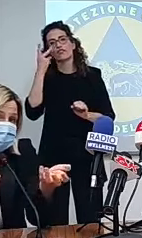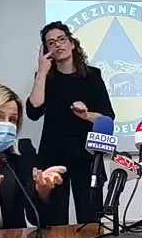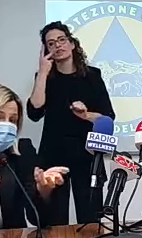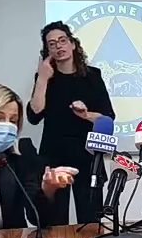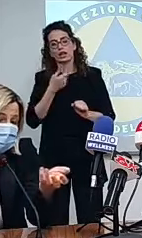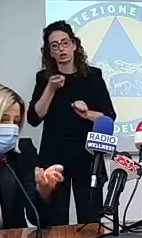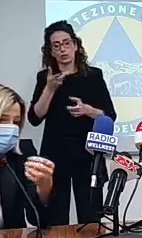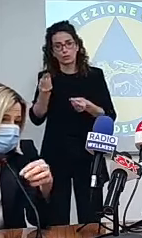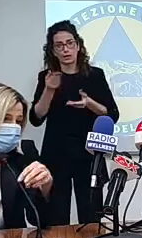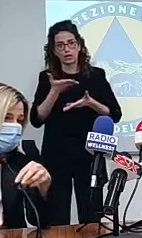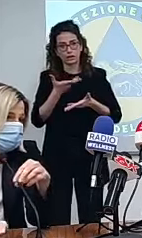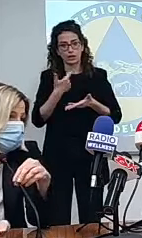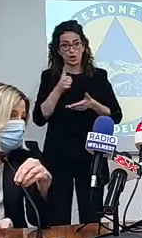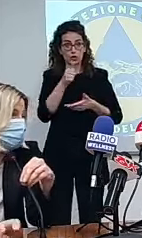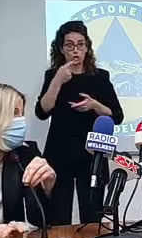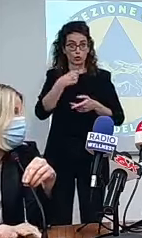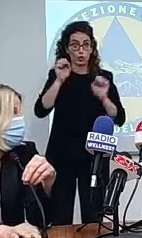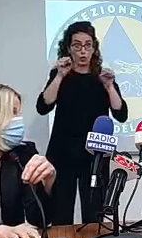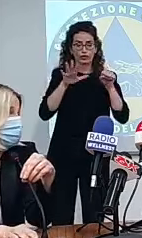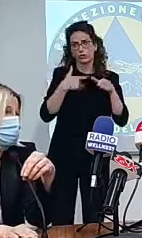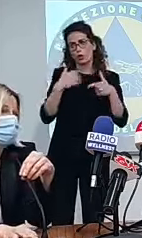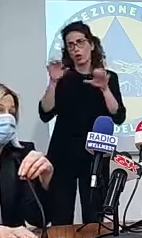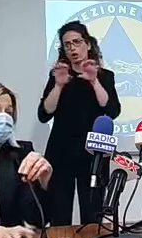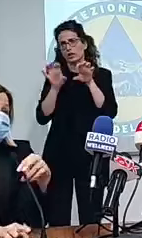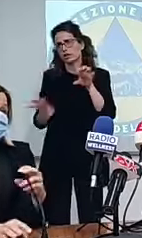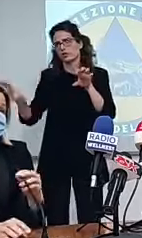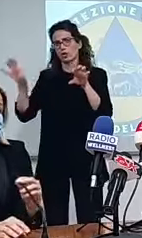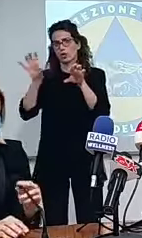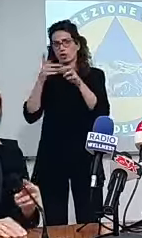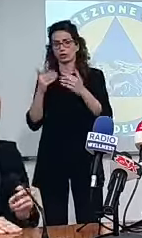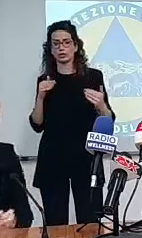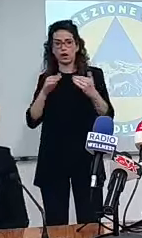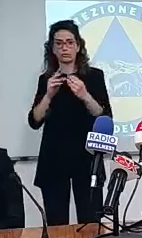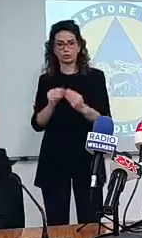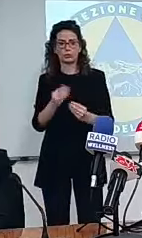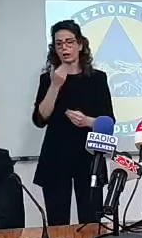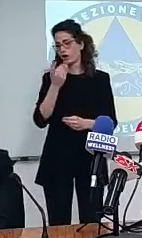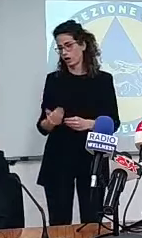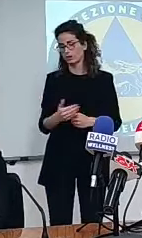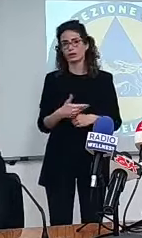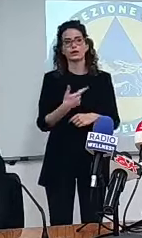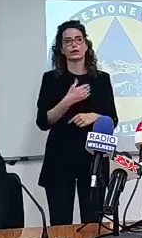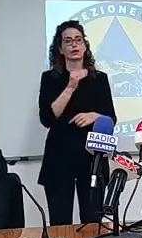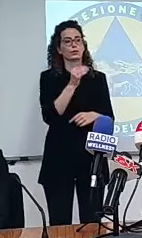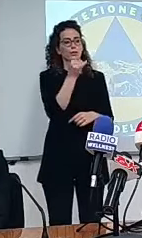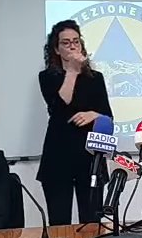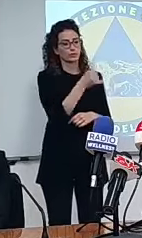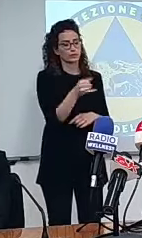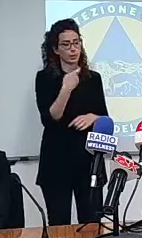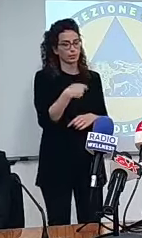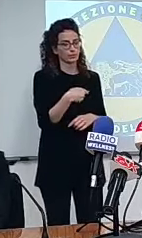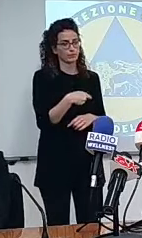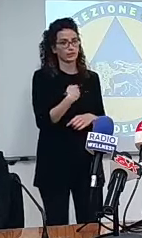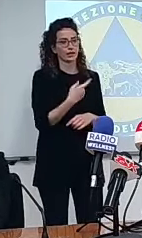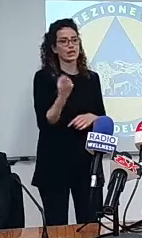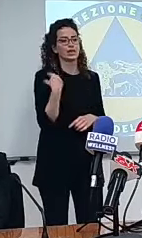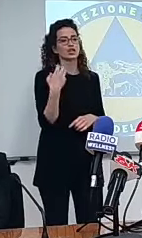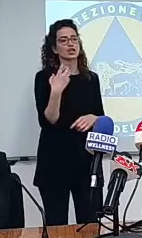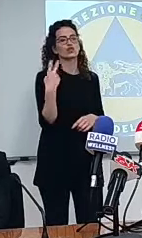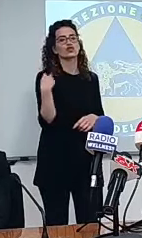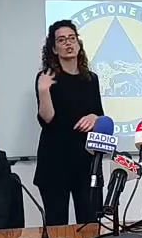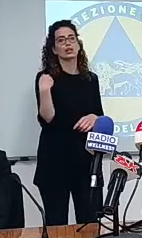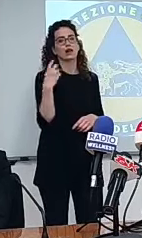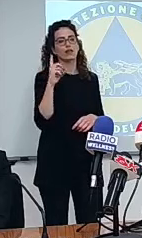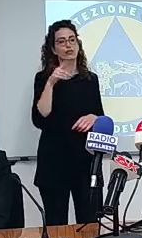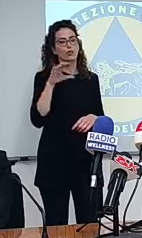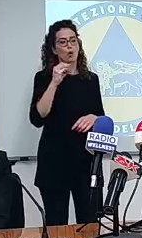ma anche le altre regioni affronteranno questa cosa. Grazie. E l'ultima domanda, Presidente: ieri il generale Figliuolo